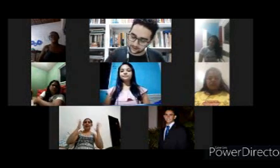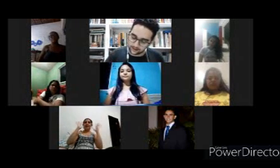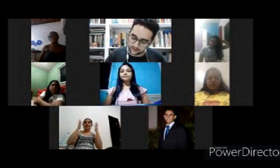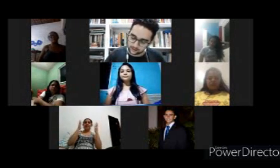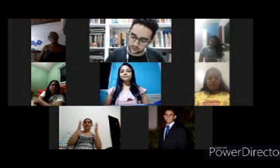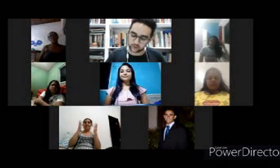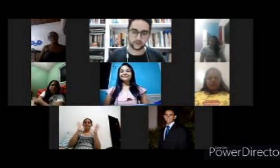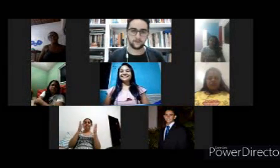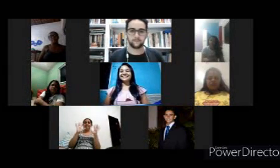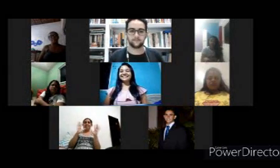a Edjane.